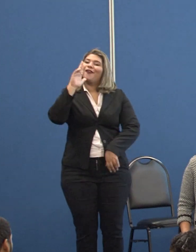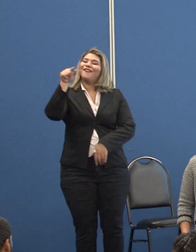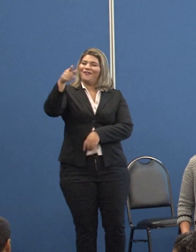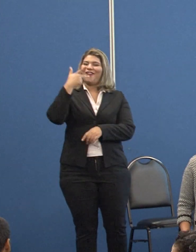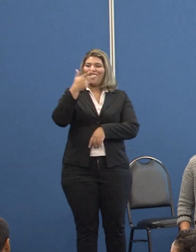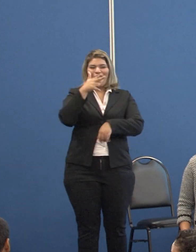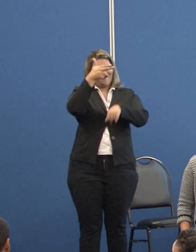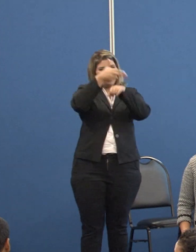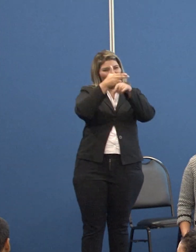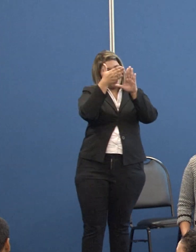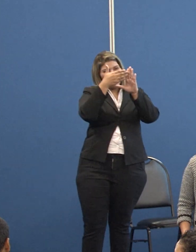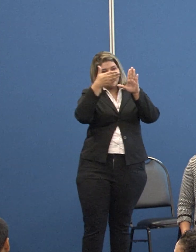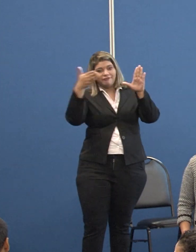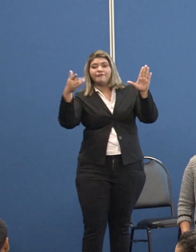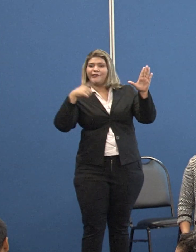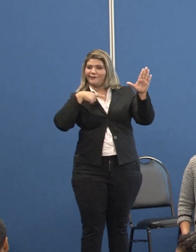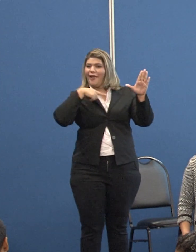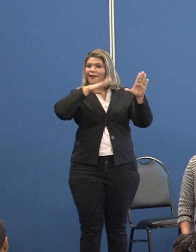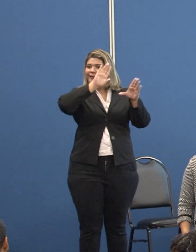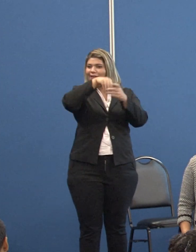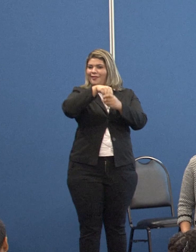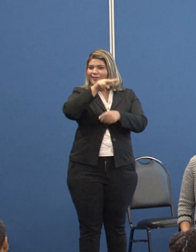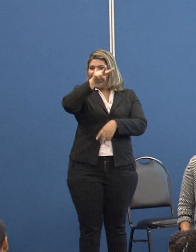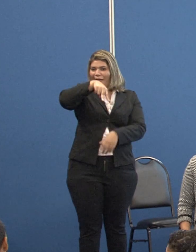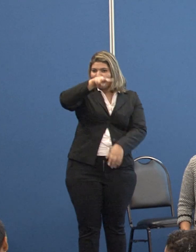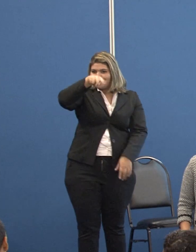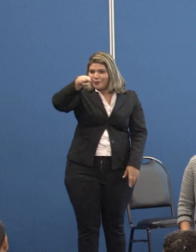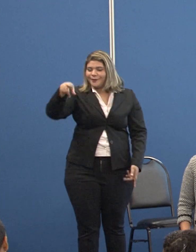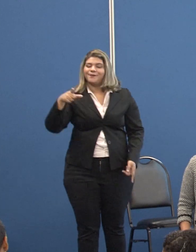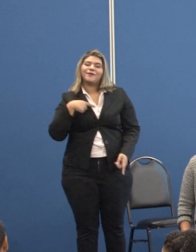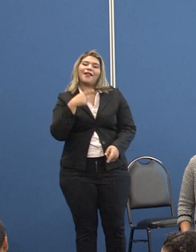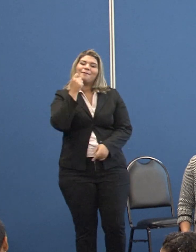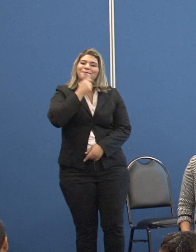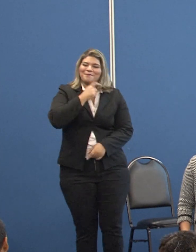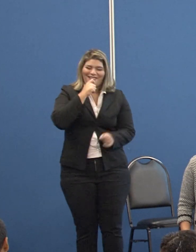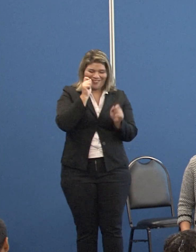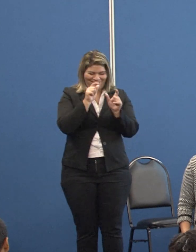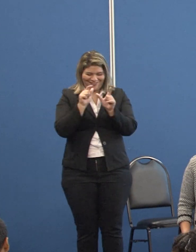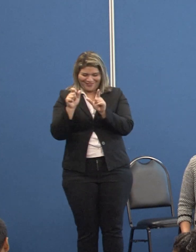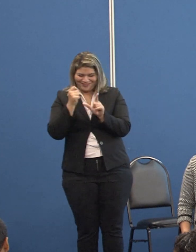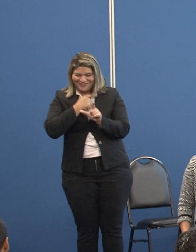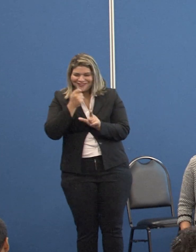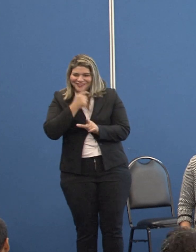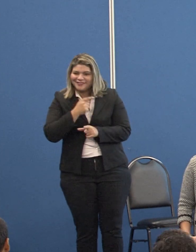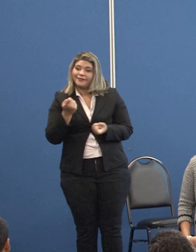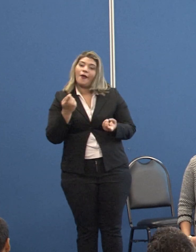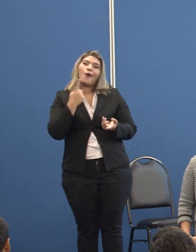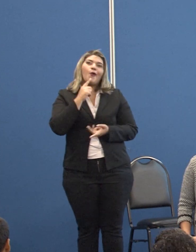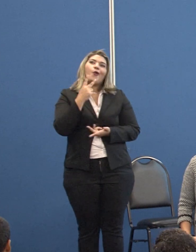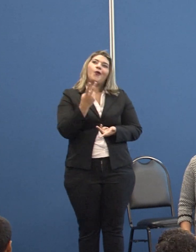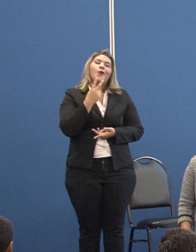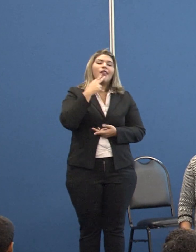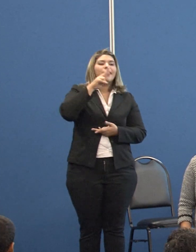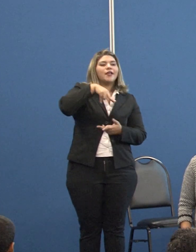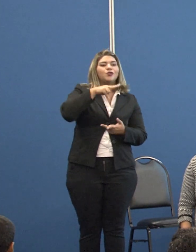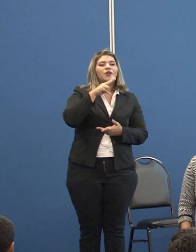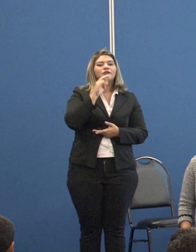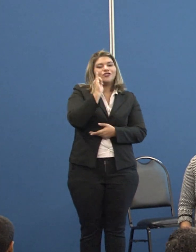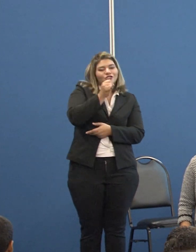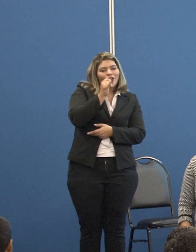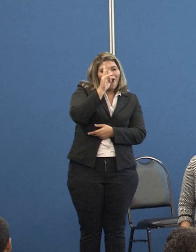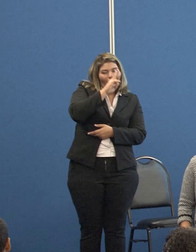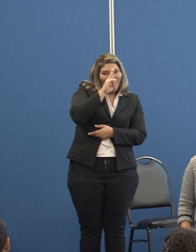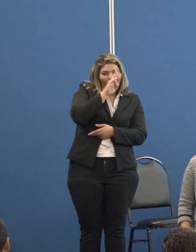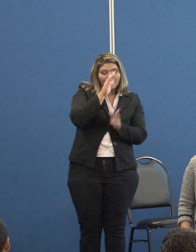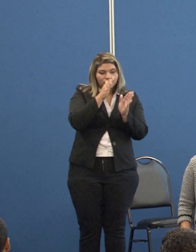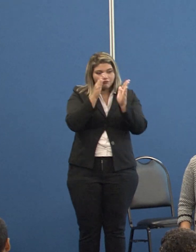a leitura de uma charge, a leitura de uma tirinha, a leitura de um encarte, isso tudo é